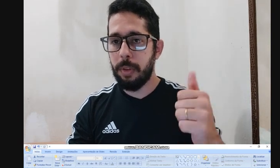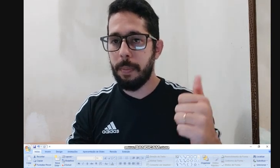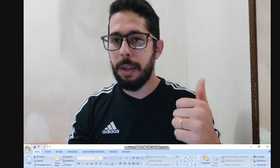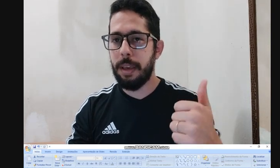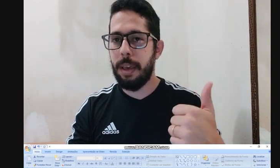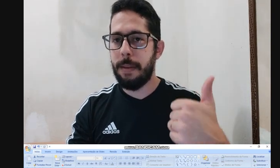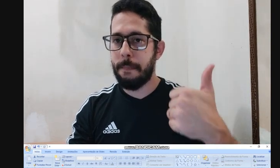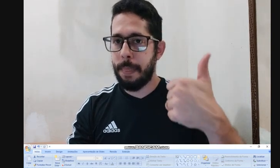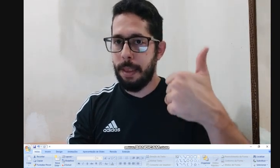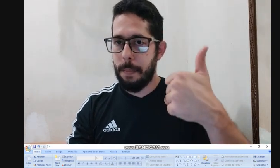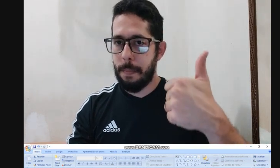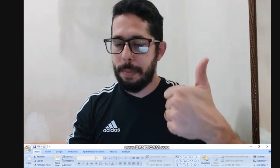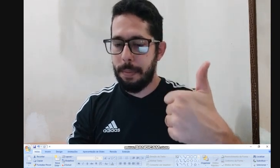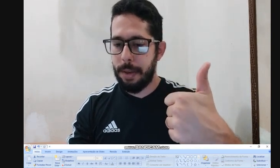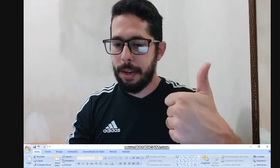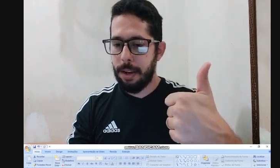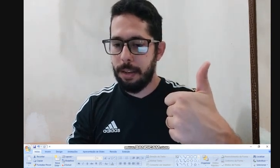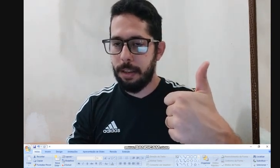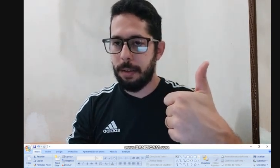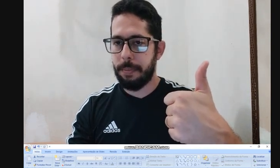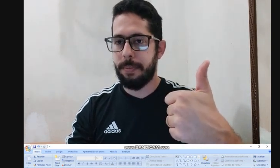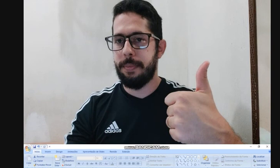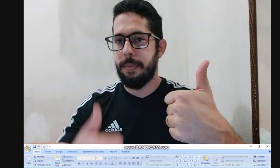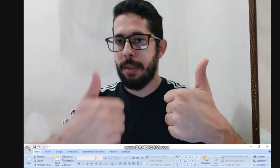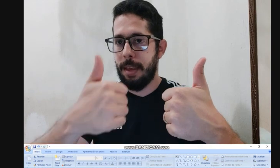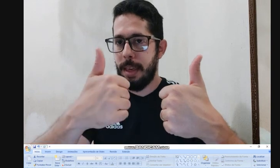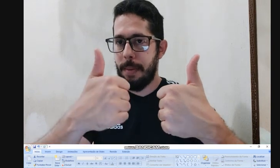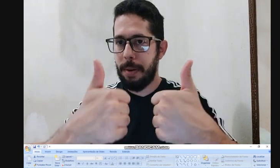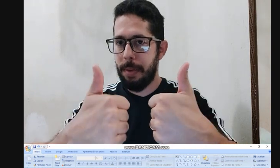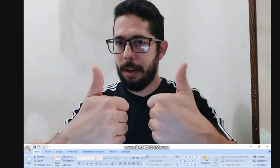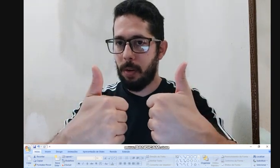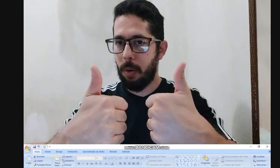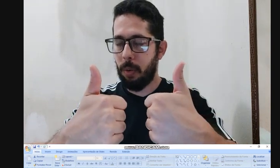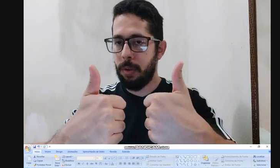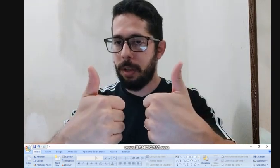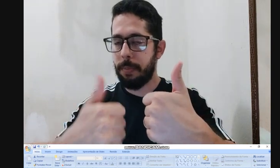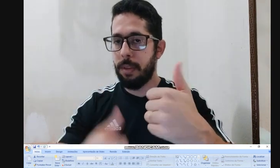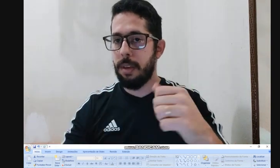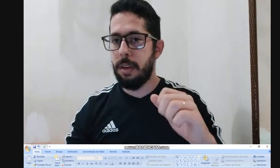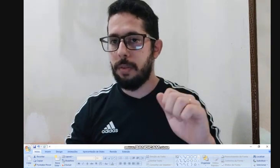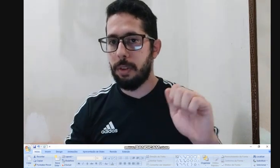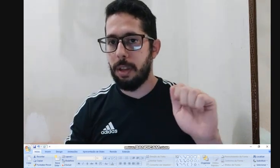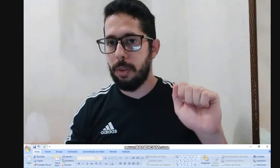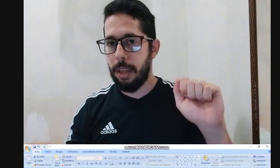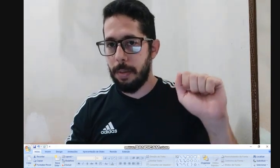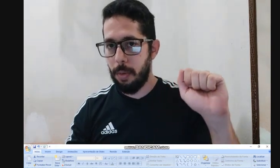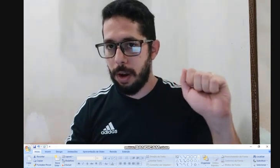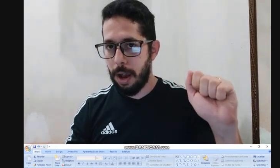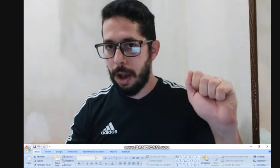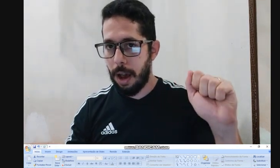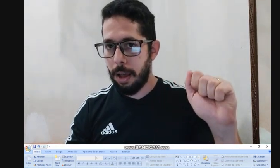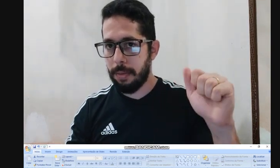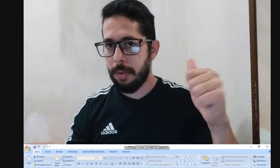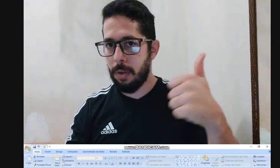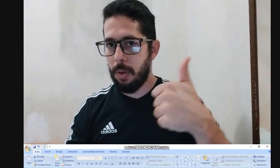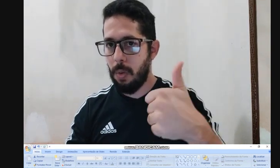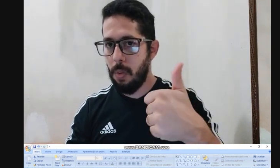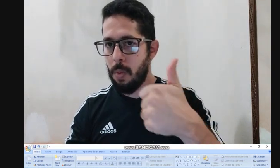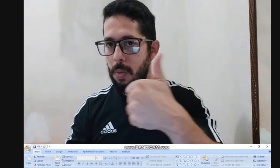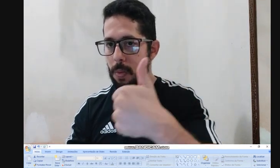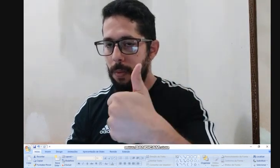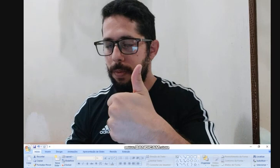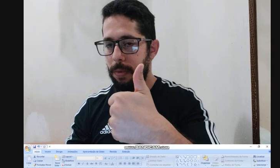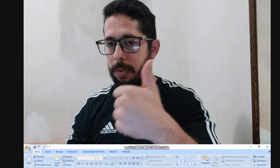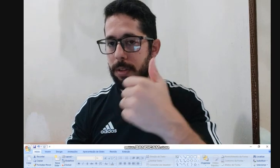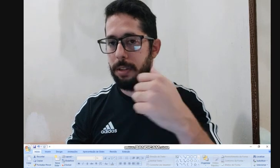Como eu multipliquei primeira linha e primeira coluna, eu vou ter o termo